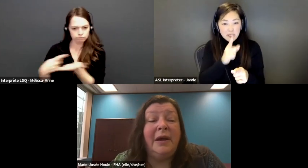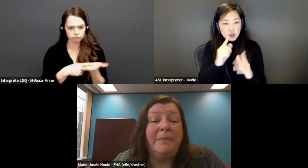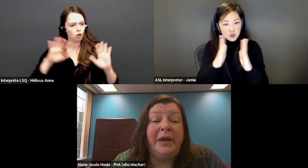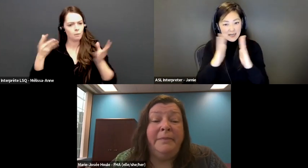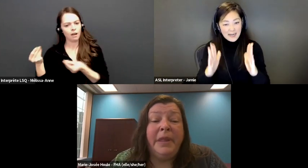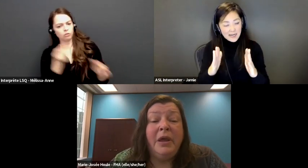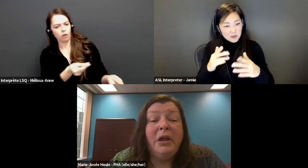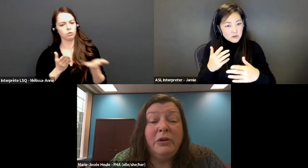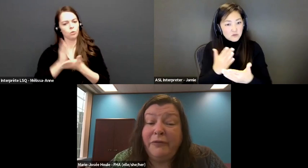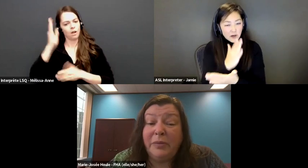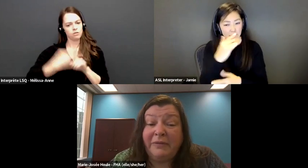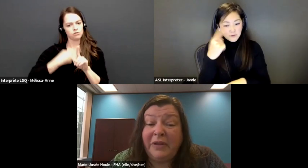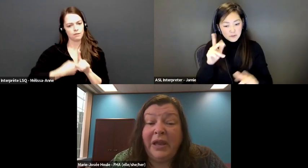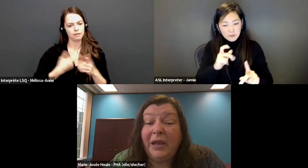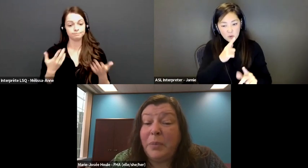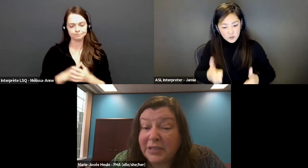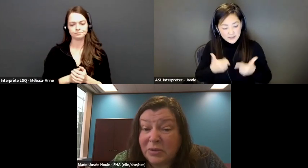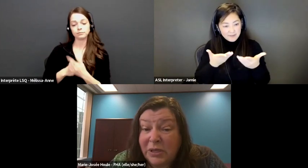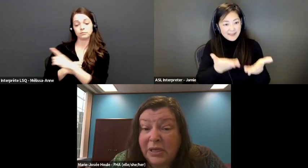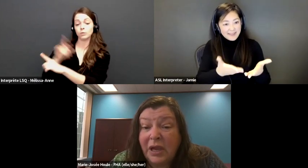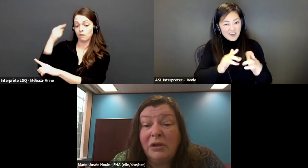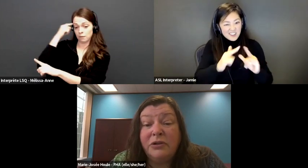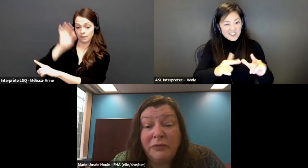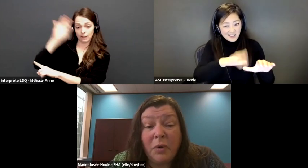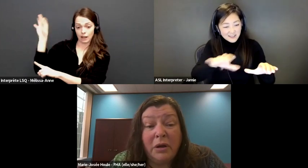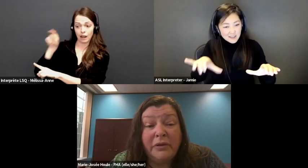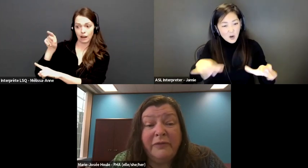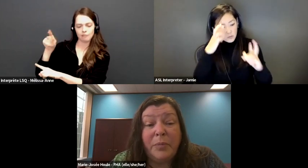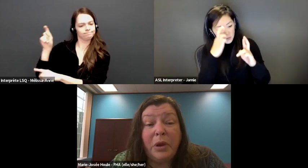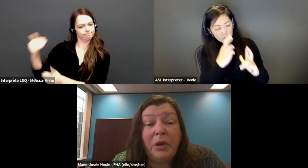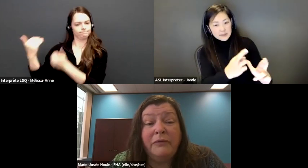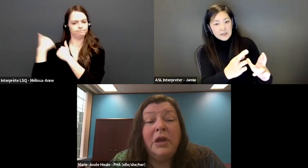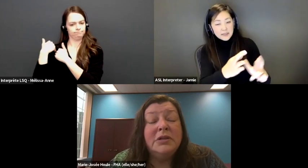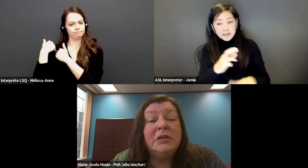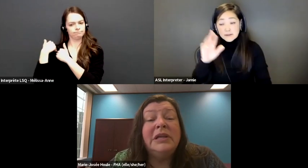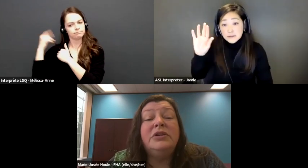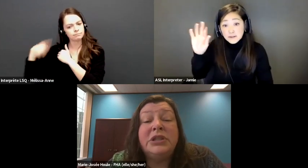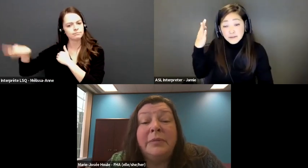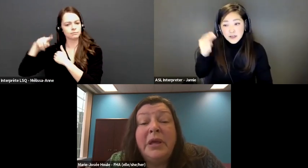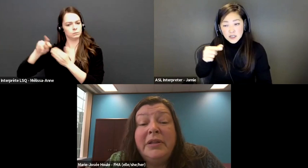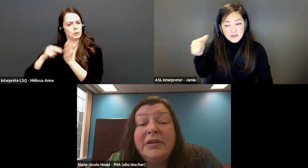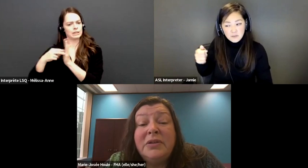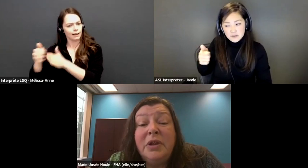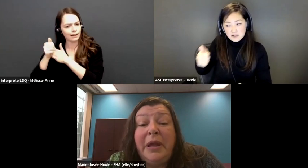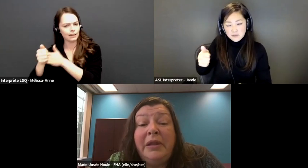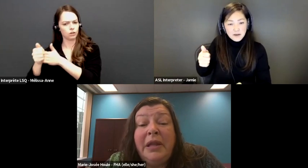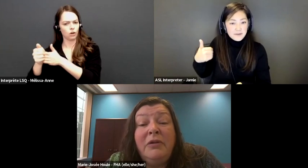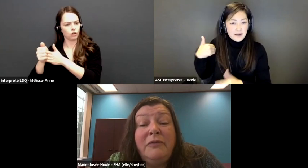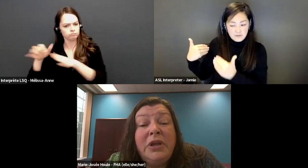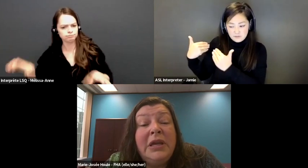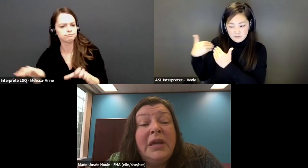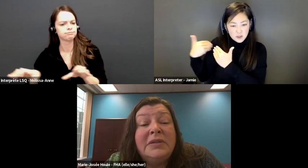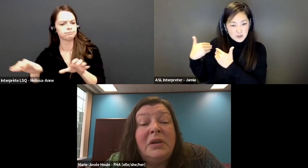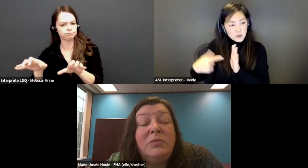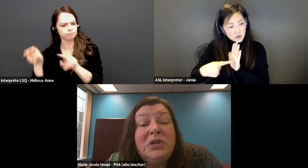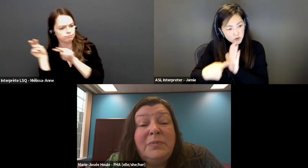des campements. Le gouvernement fédéral en particulier a le devoir de faire preuve de leadership dans ce domaine et de